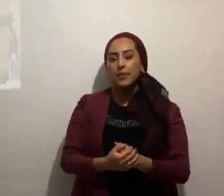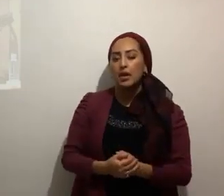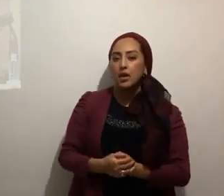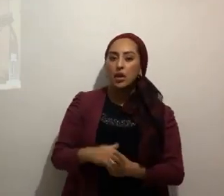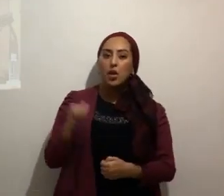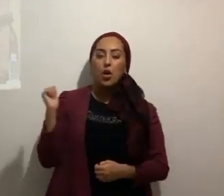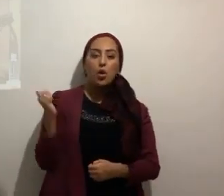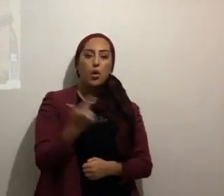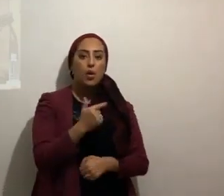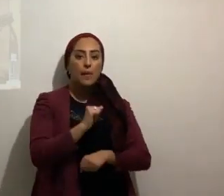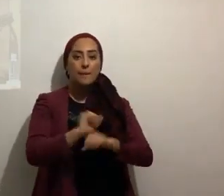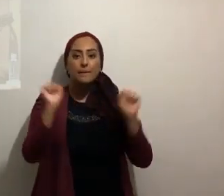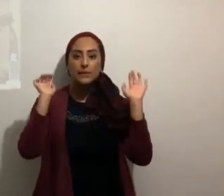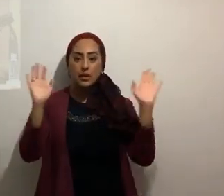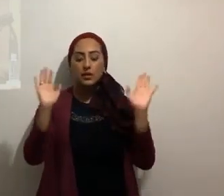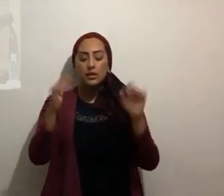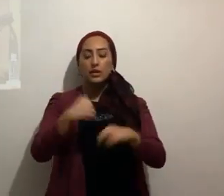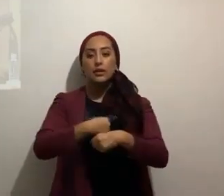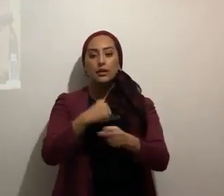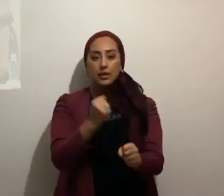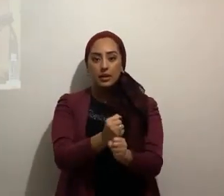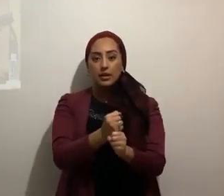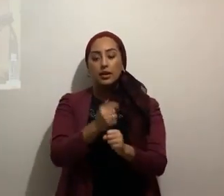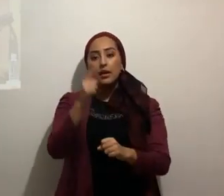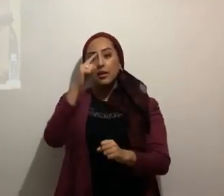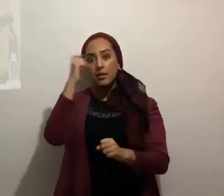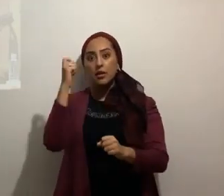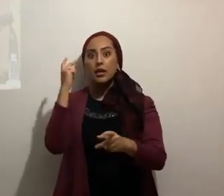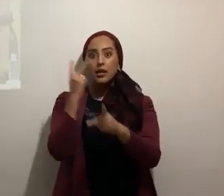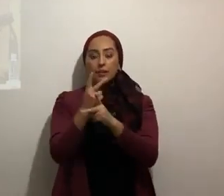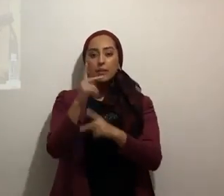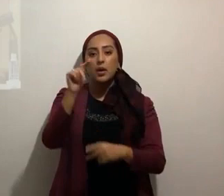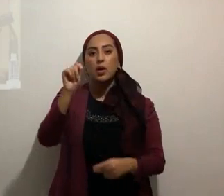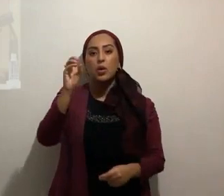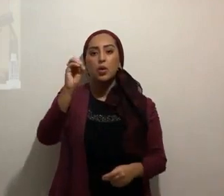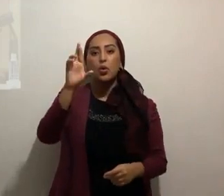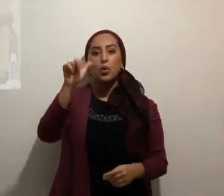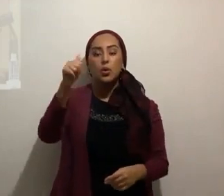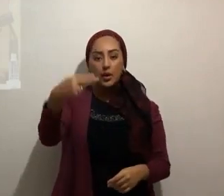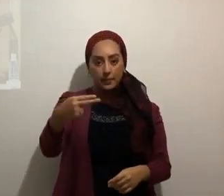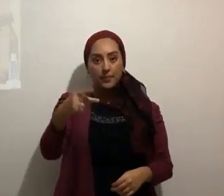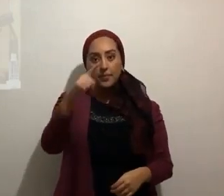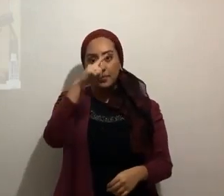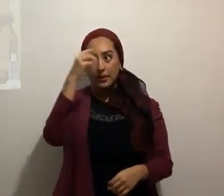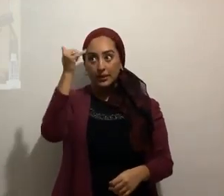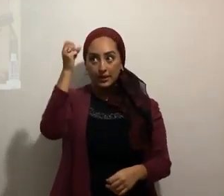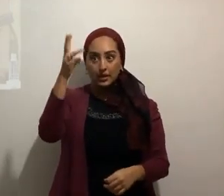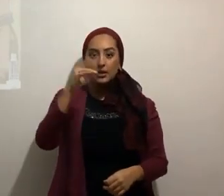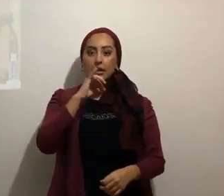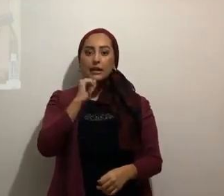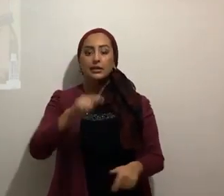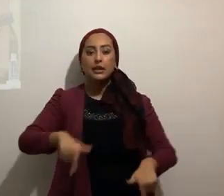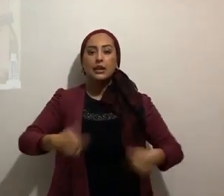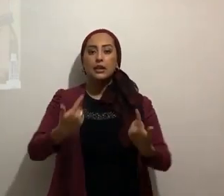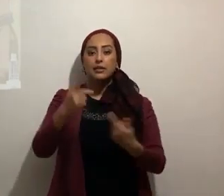Todos los milagros se hacen porque se guarda Torah, porque Yahshua es la Torah